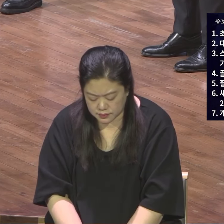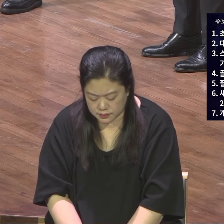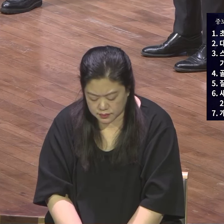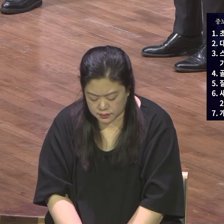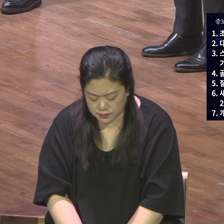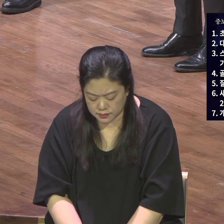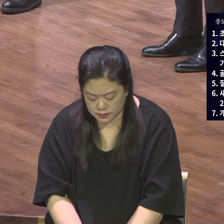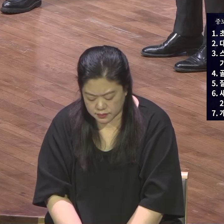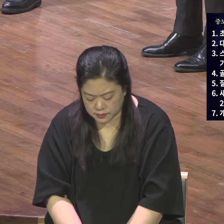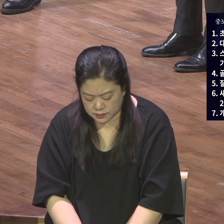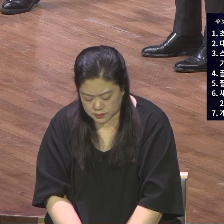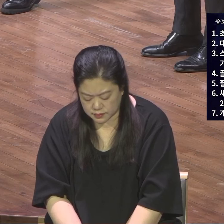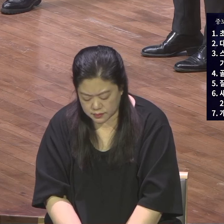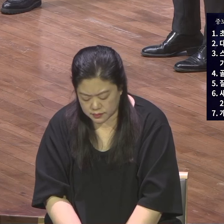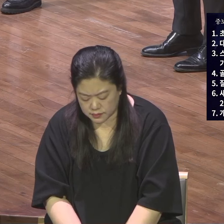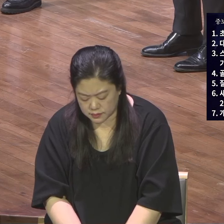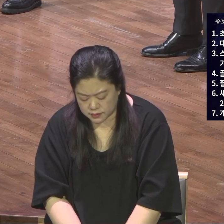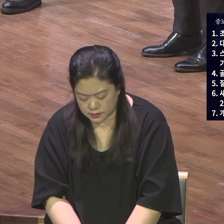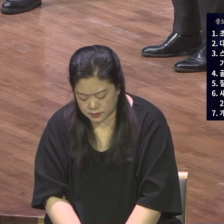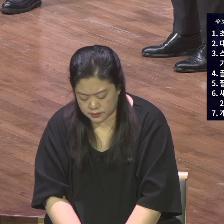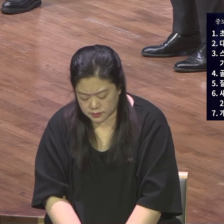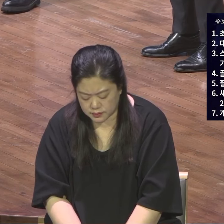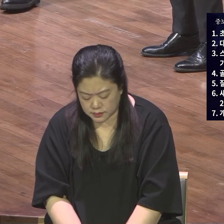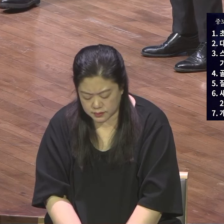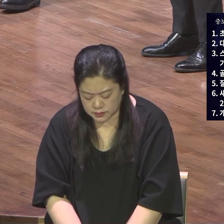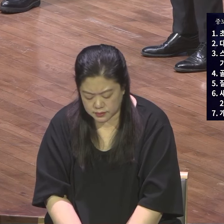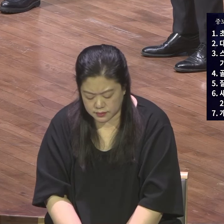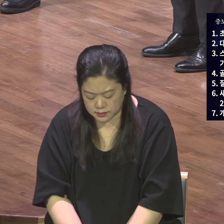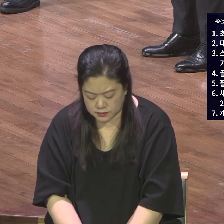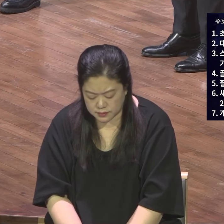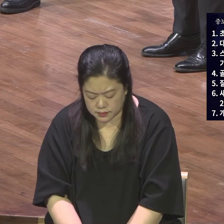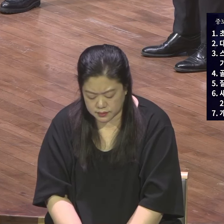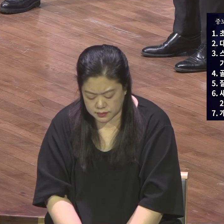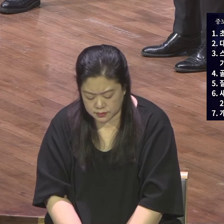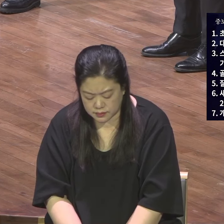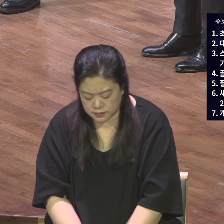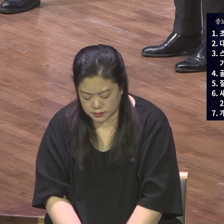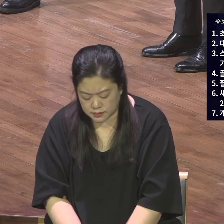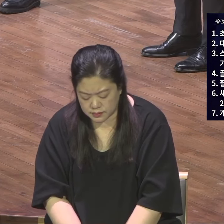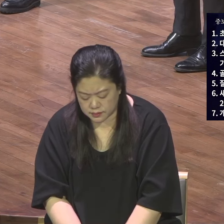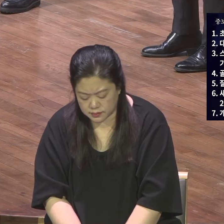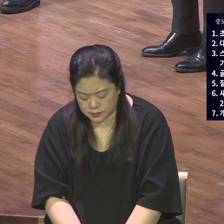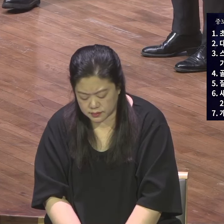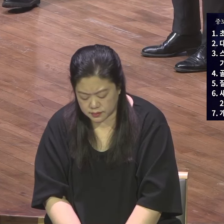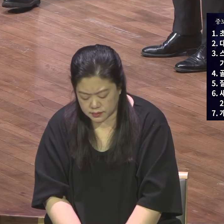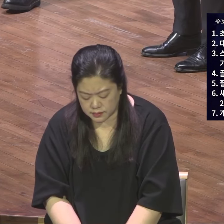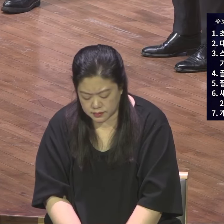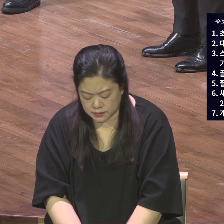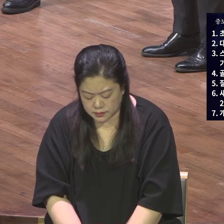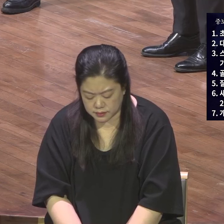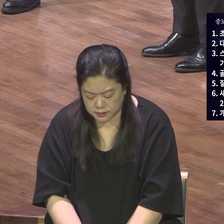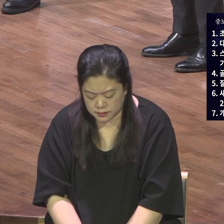속에 오늘 말씀처럼 하나님의 능력이 임하게 도와주시옵시고 하나님 그